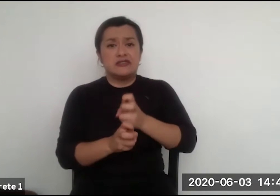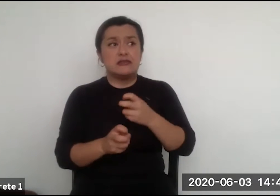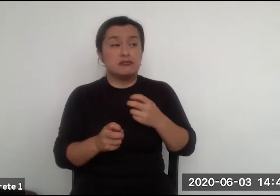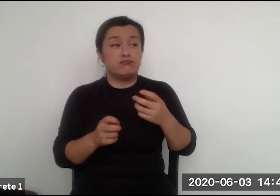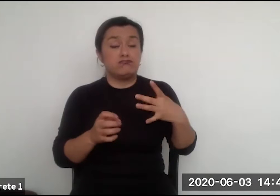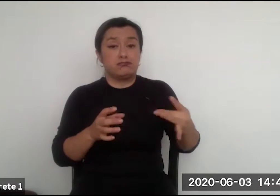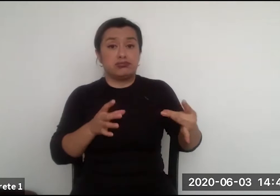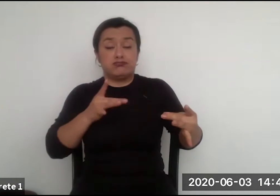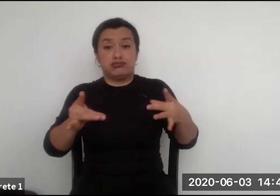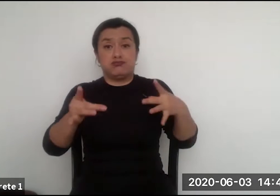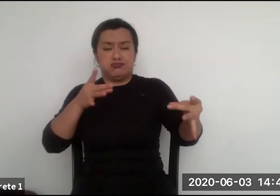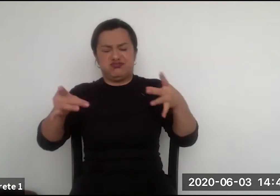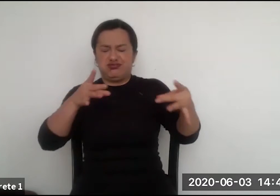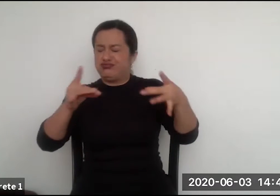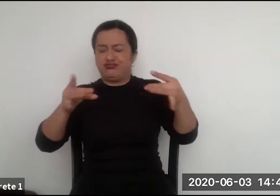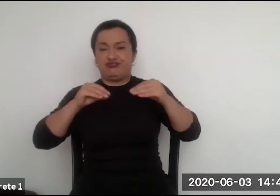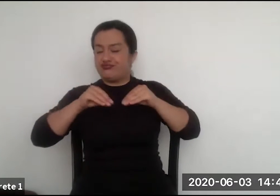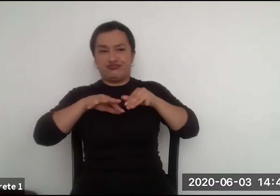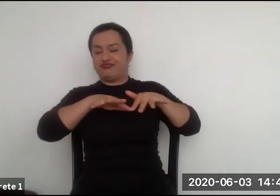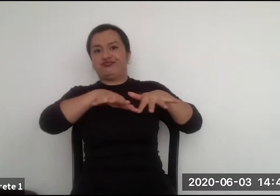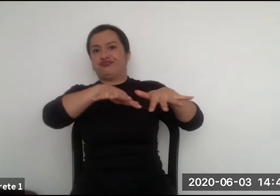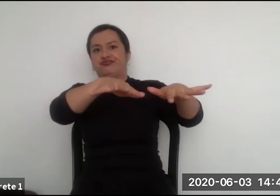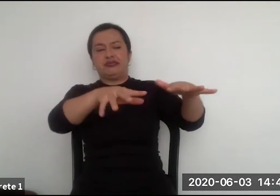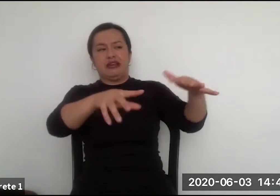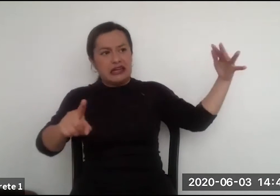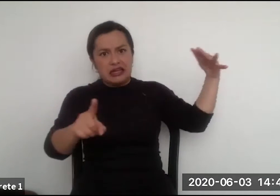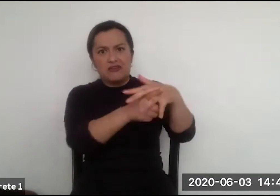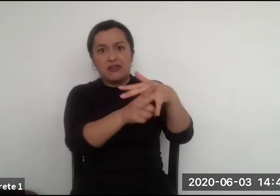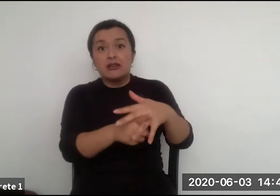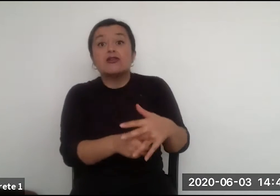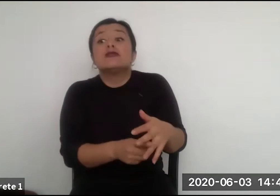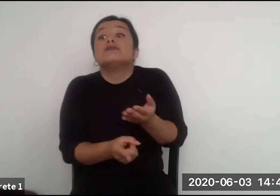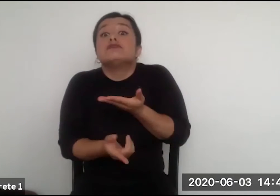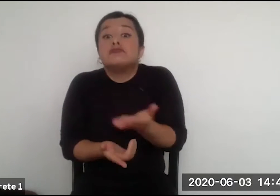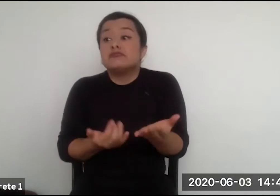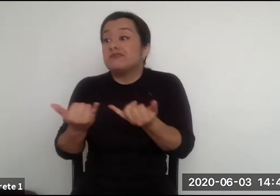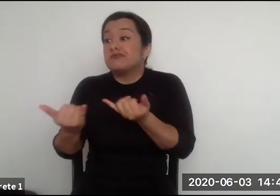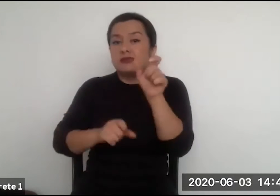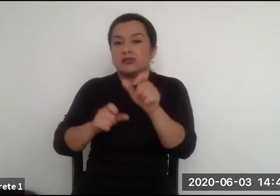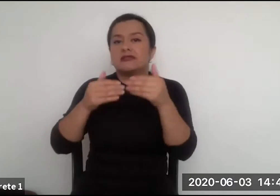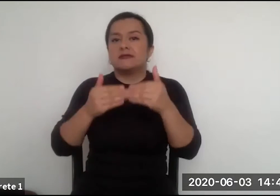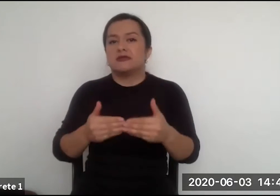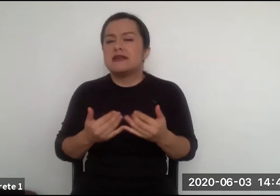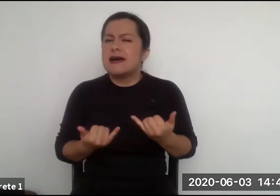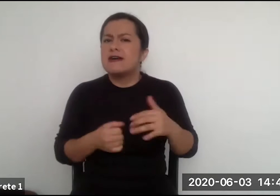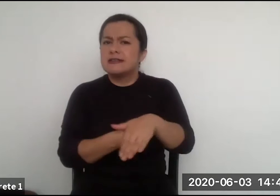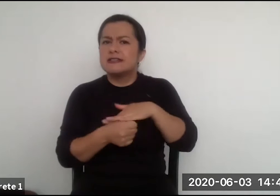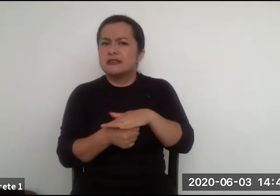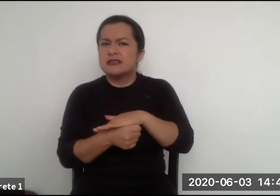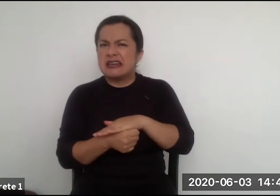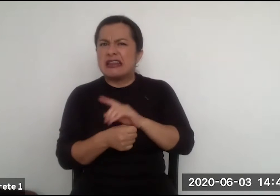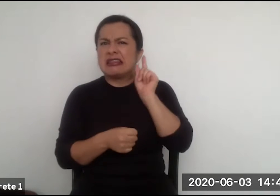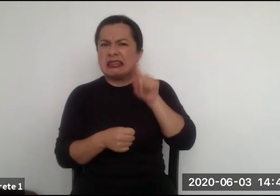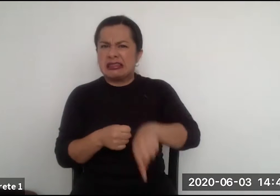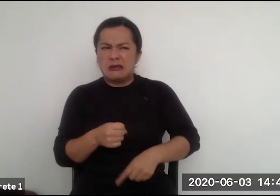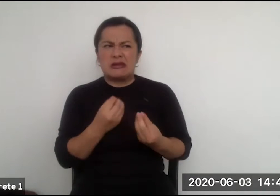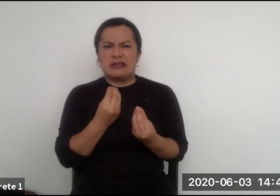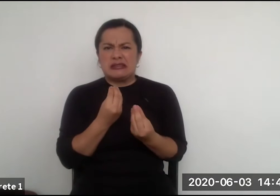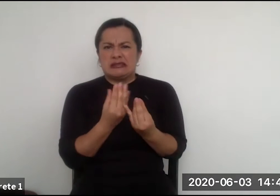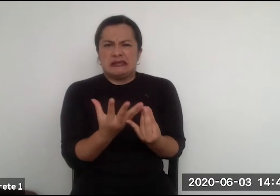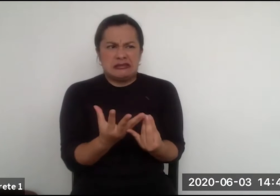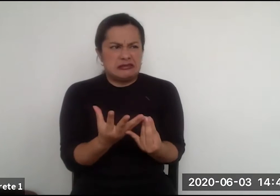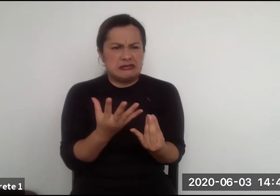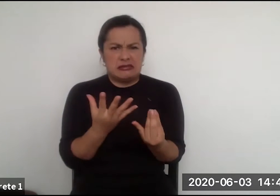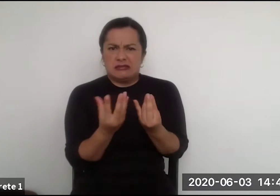contagio y los efectos que tiene en torno a la comunidad con discapacidad, al etnocidio y al epistemicidio,